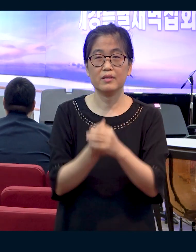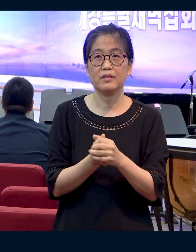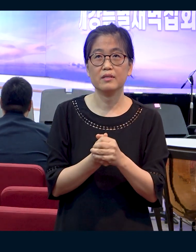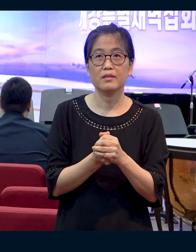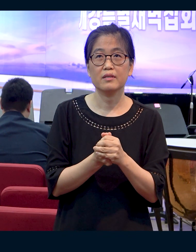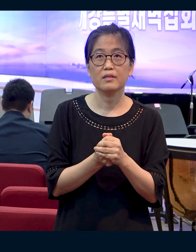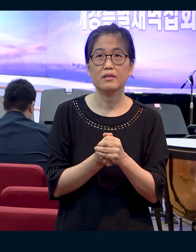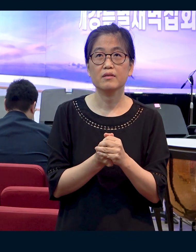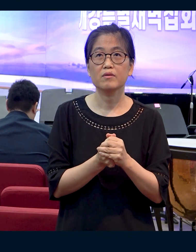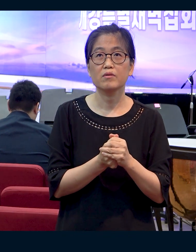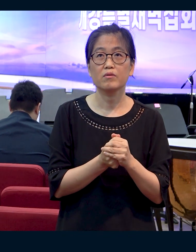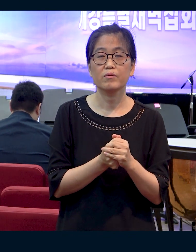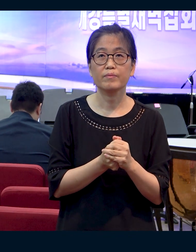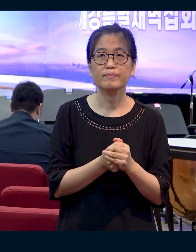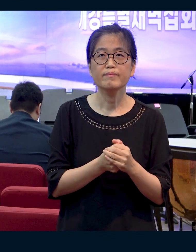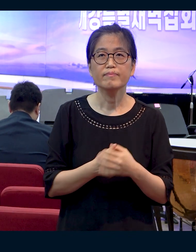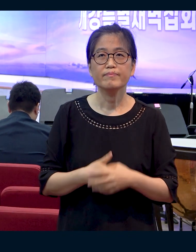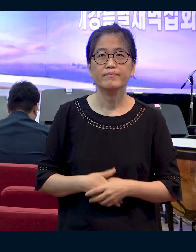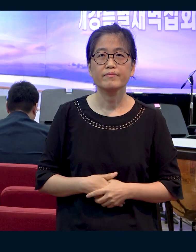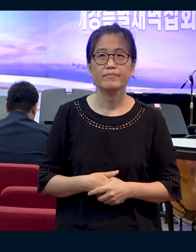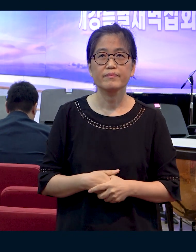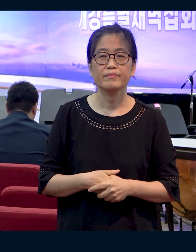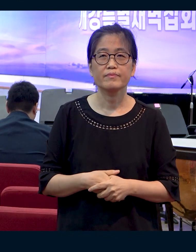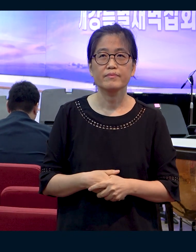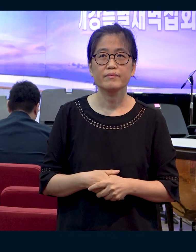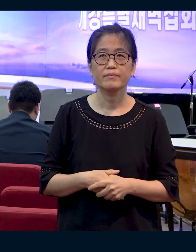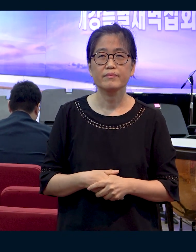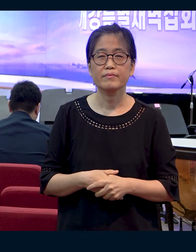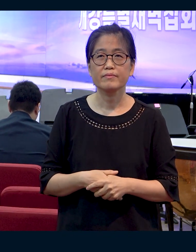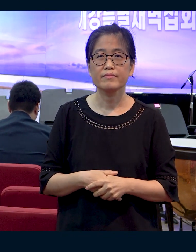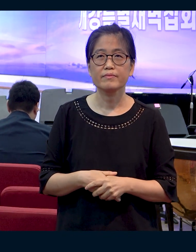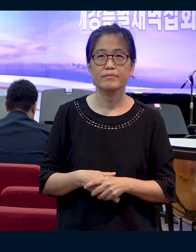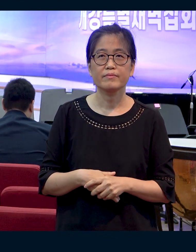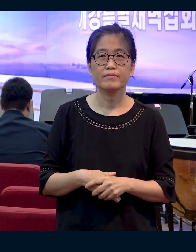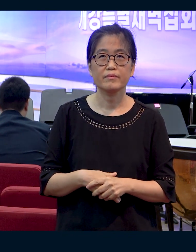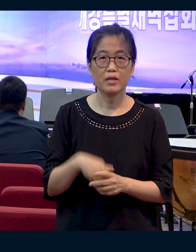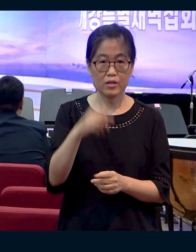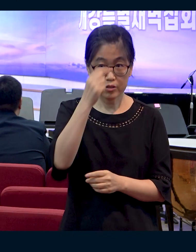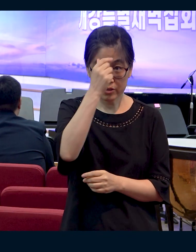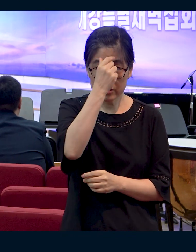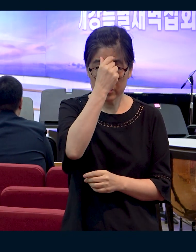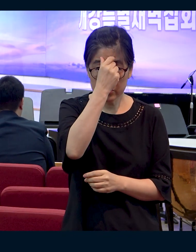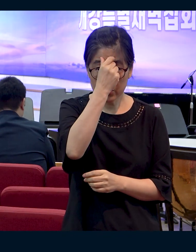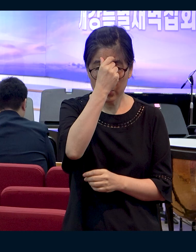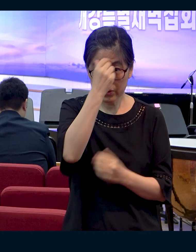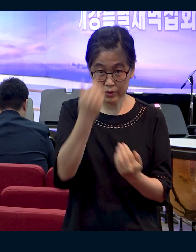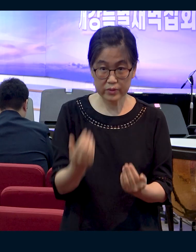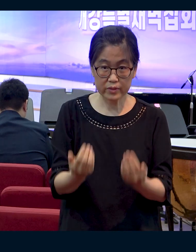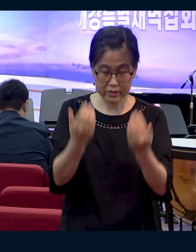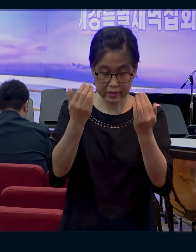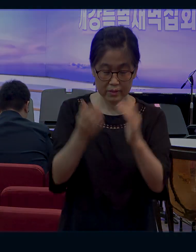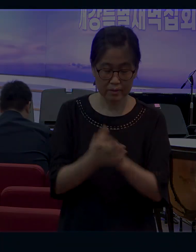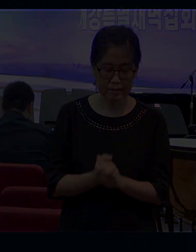이름으로 축원합니다. 이제 기도를 함께 하겠습니다.